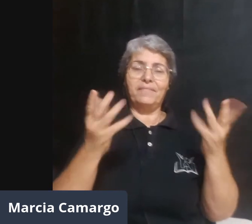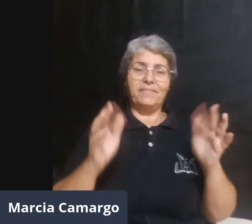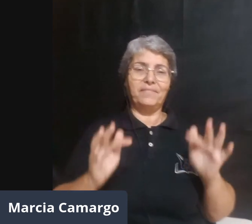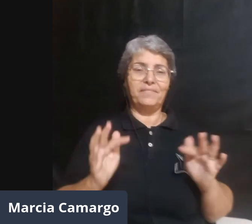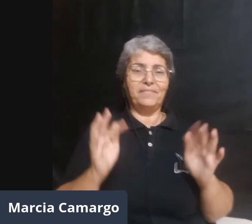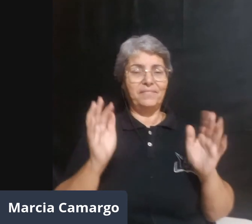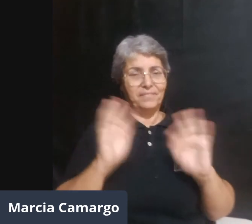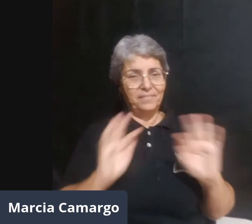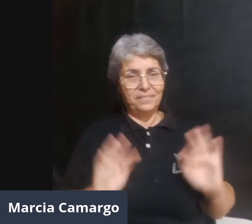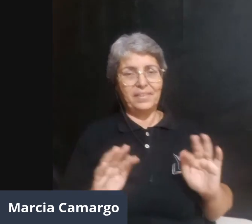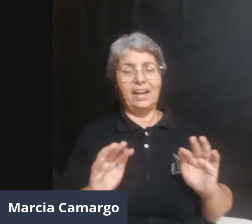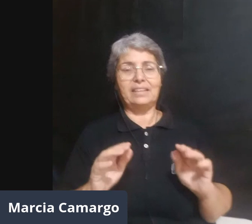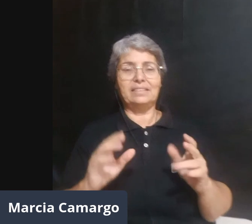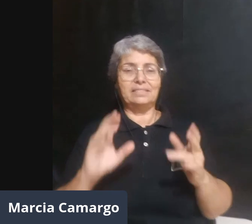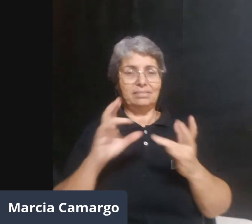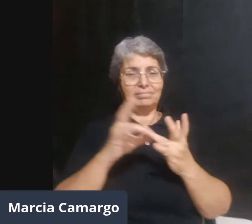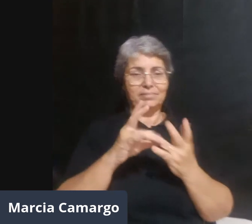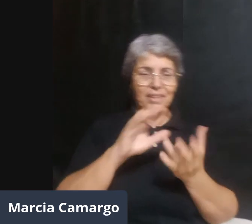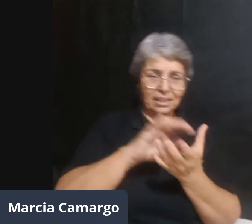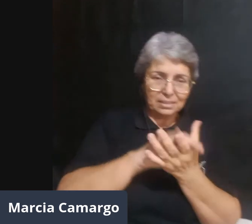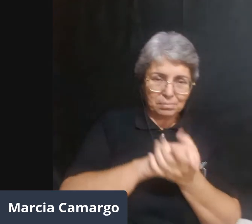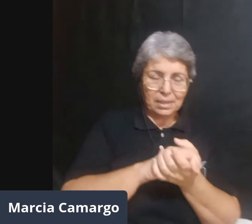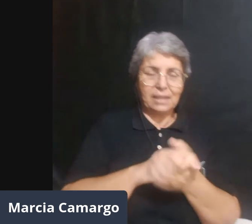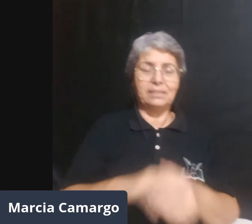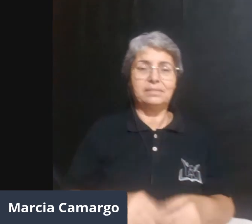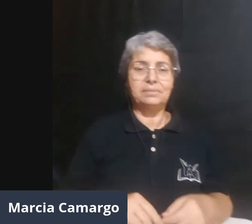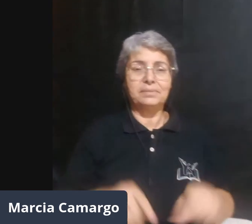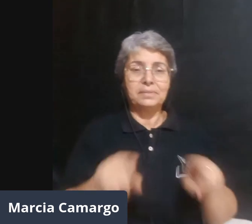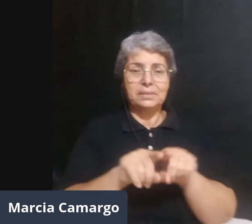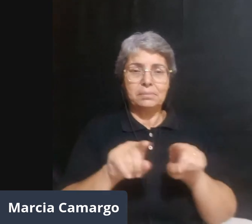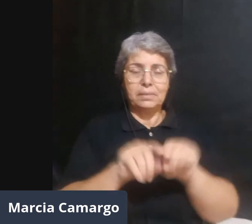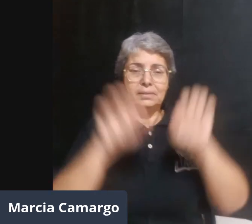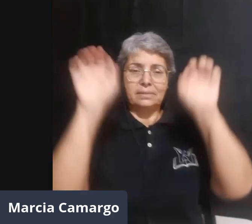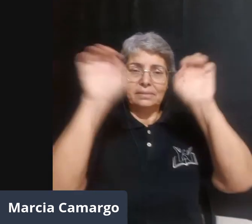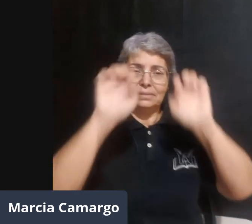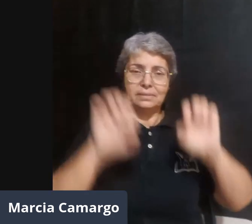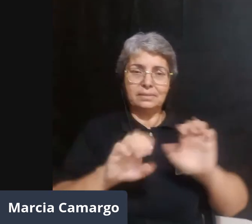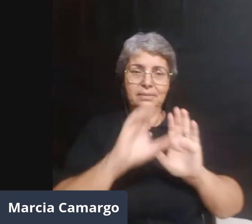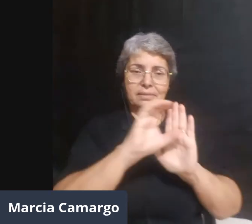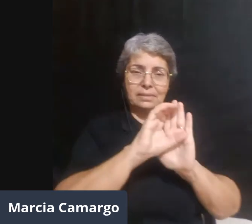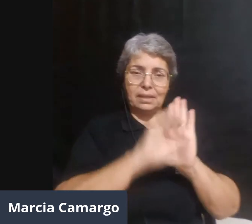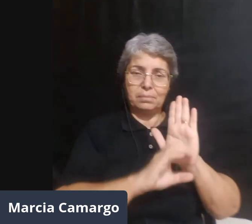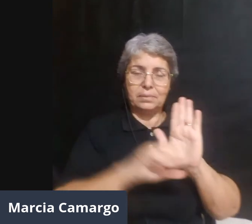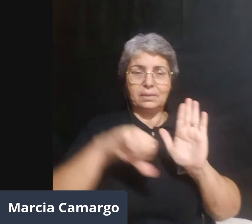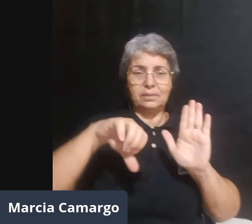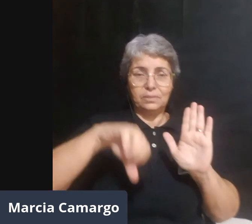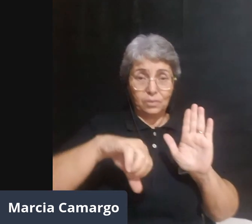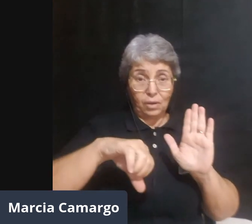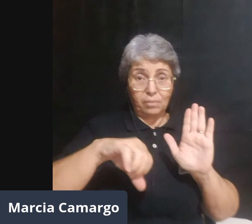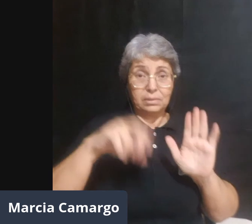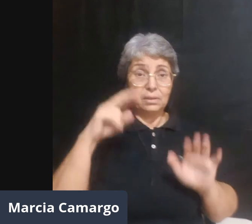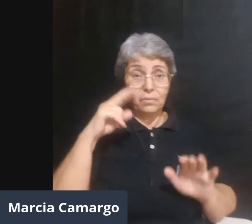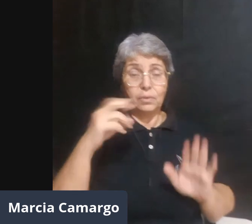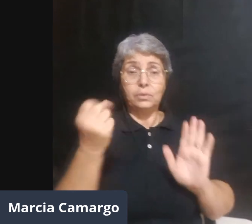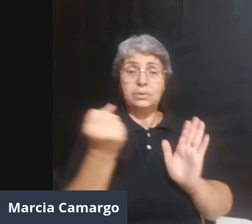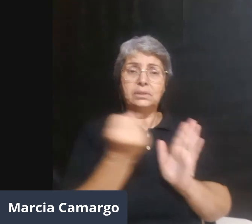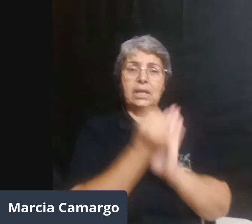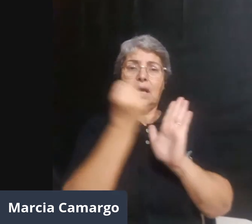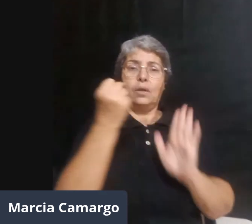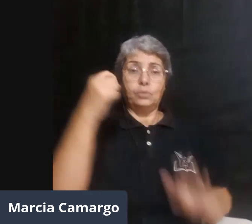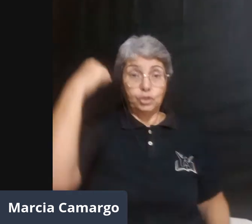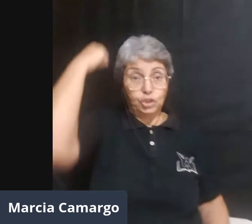Em Ezequiel 9, vemos a necessidade do selo divino para permanecer vivo durante o